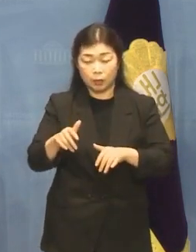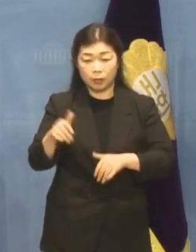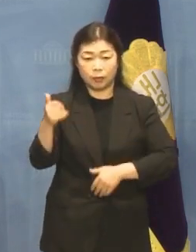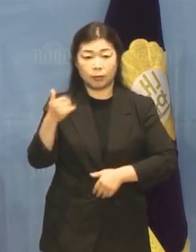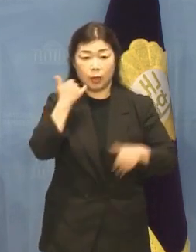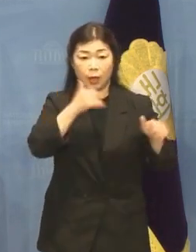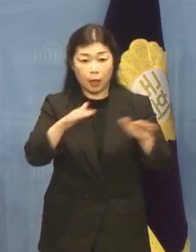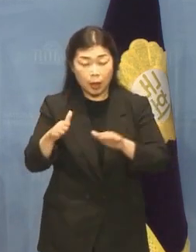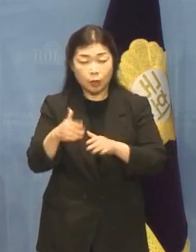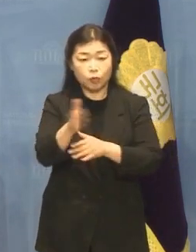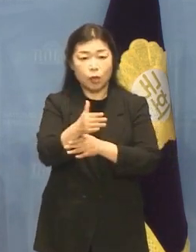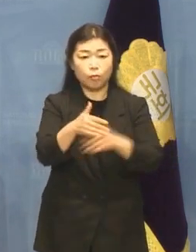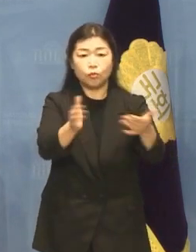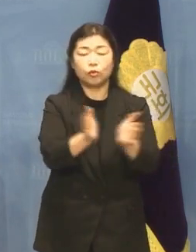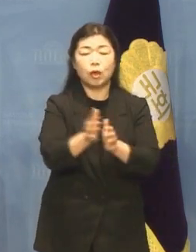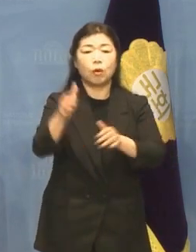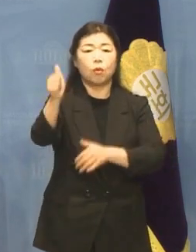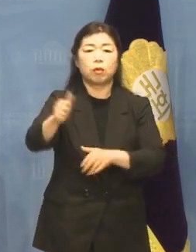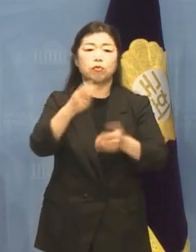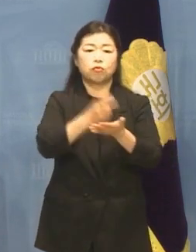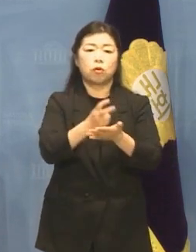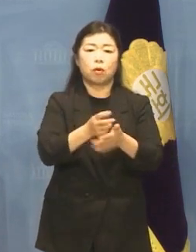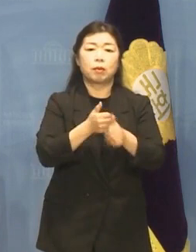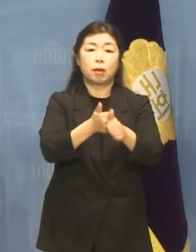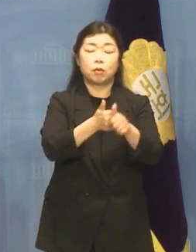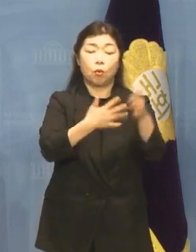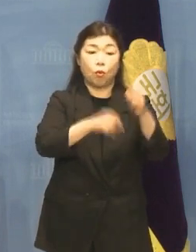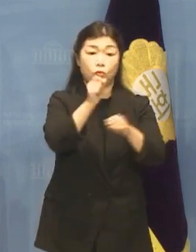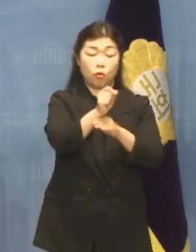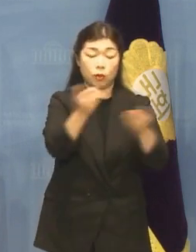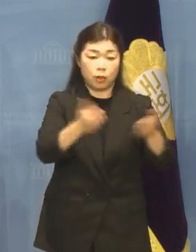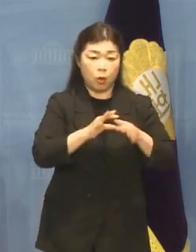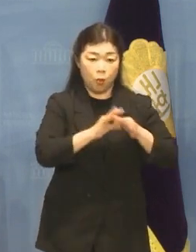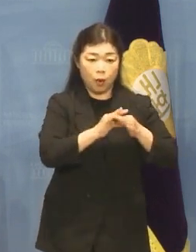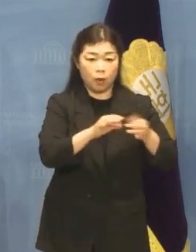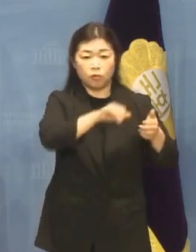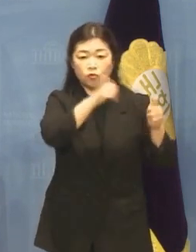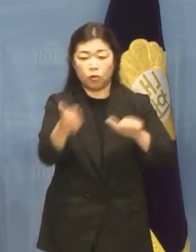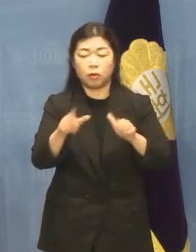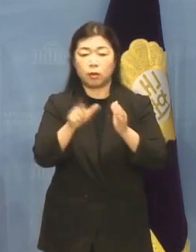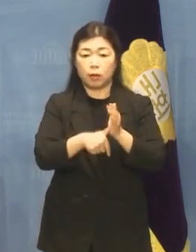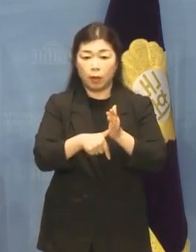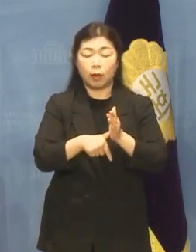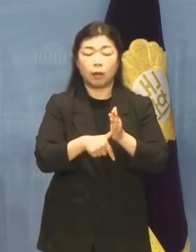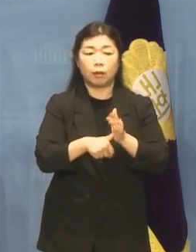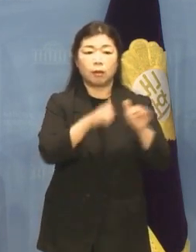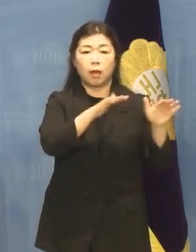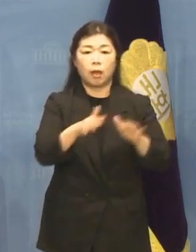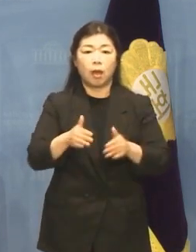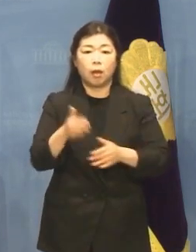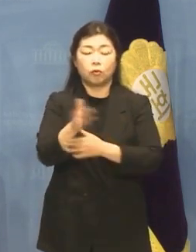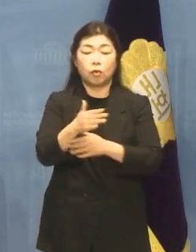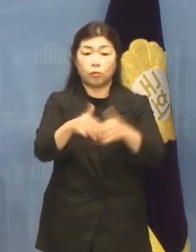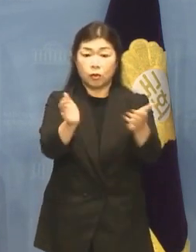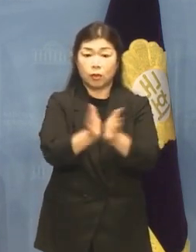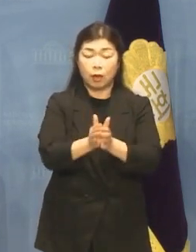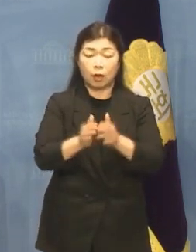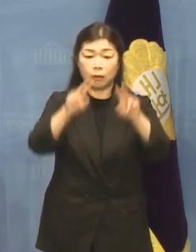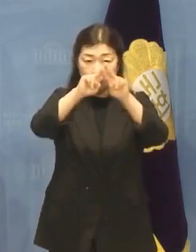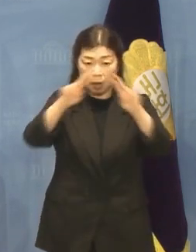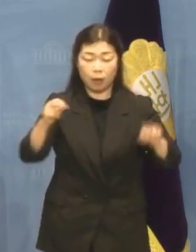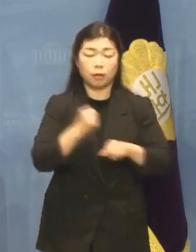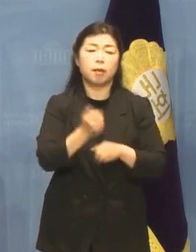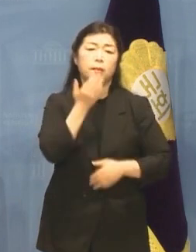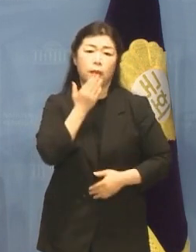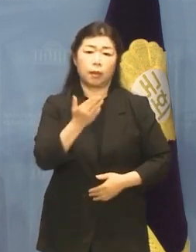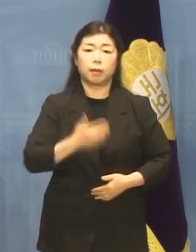규정에 따라서 공무원이 업무 수행과 관련하여 사망한 때에 해양수산부 장을 치를 수 있습니다.